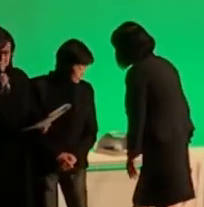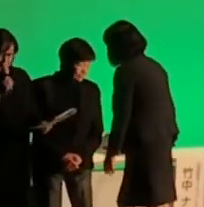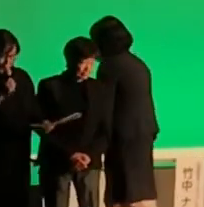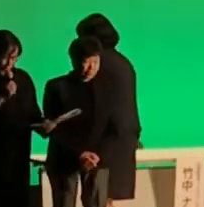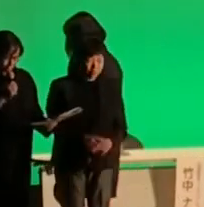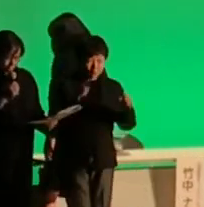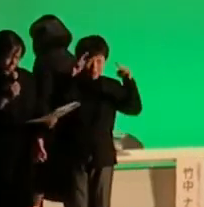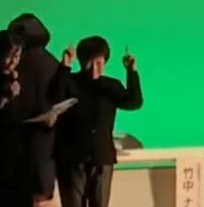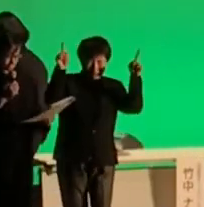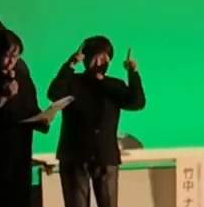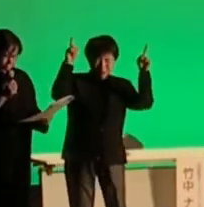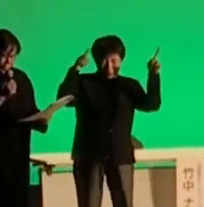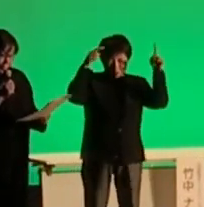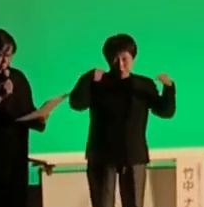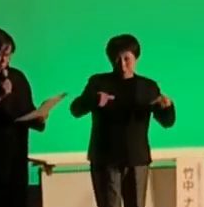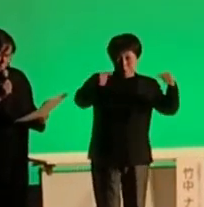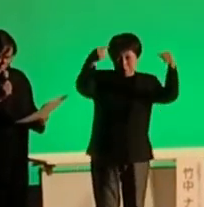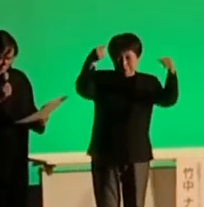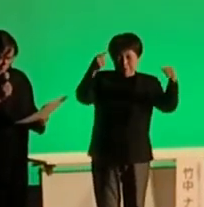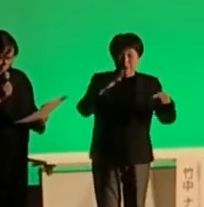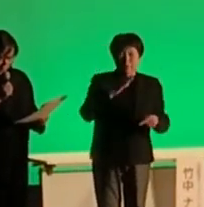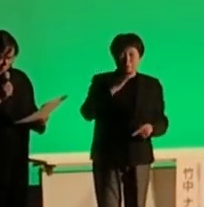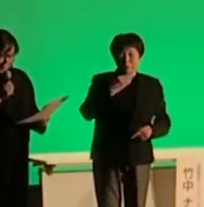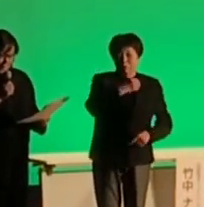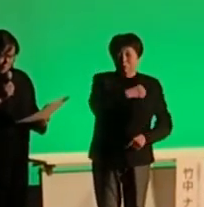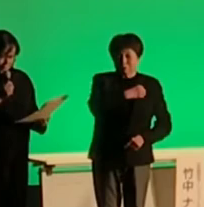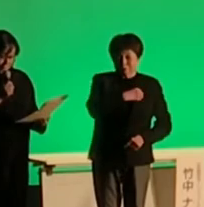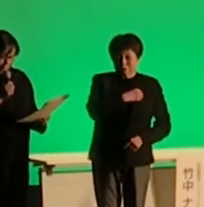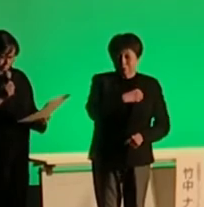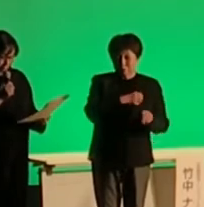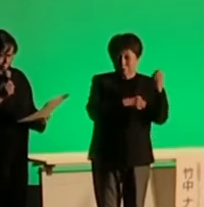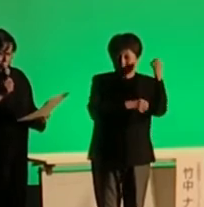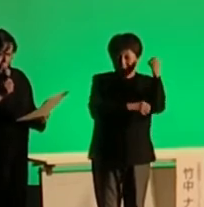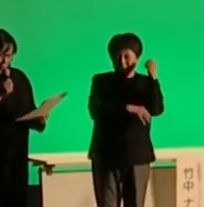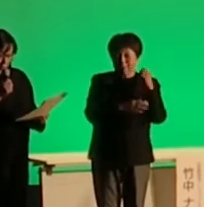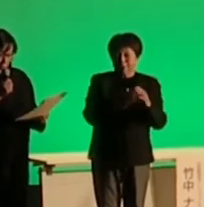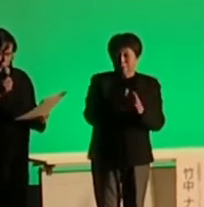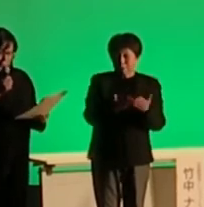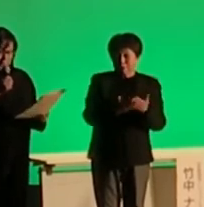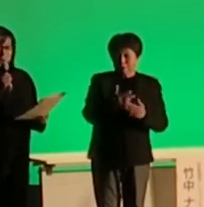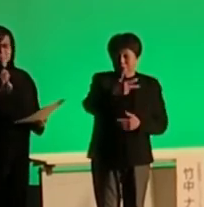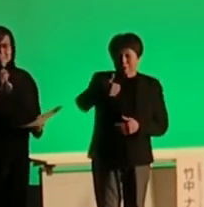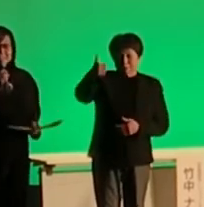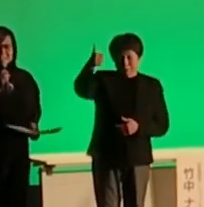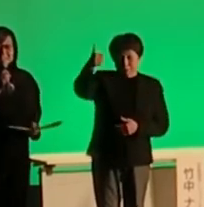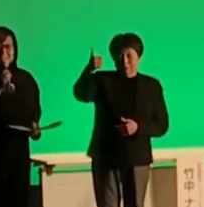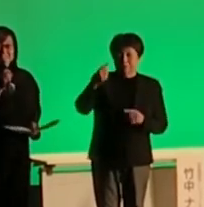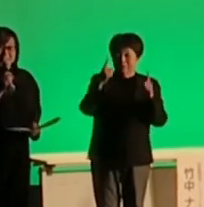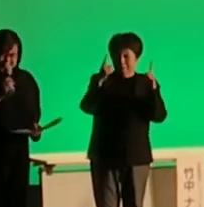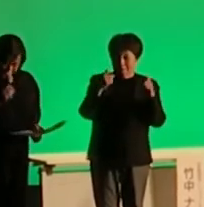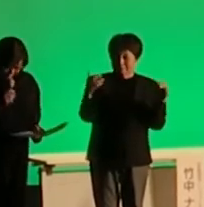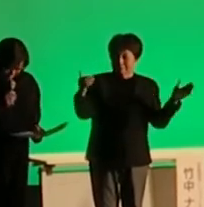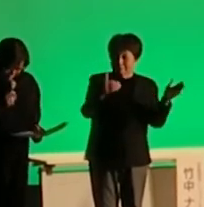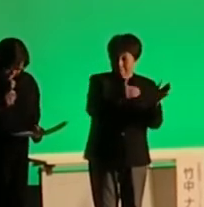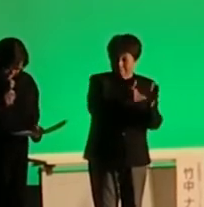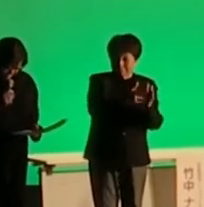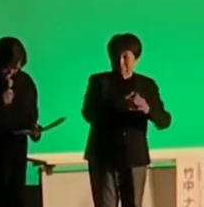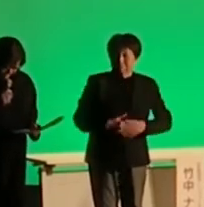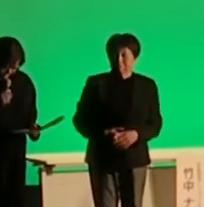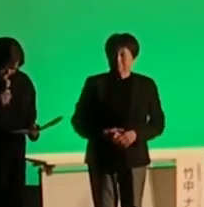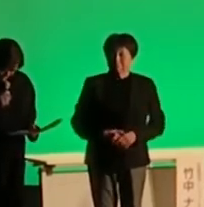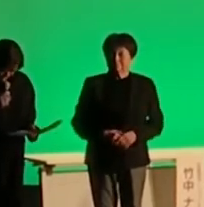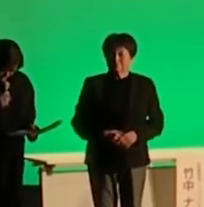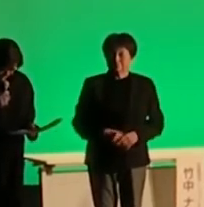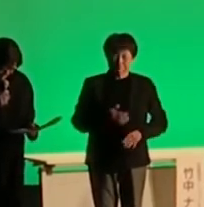このイベントの名誉実行委員長、久本喜蔵名誉実行委員長からのご挨拶でござい